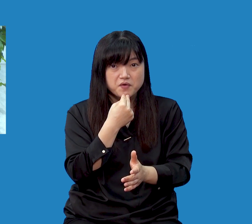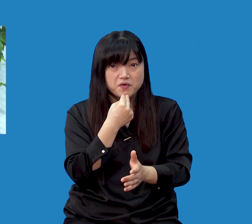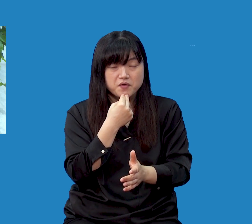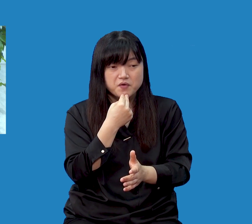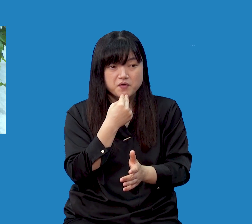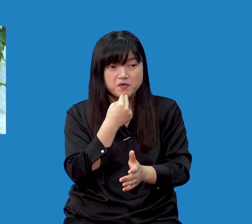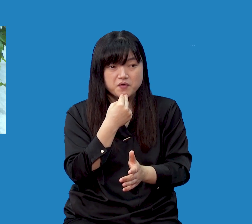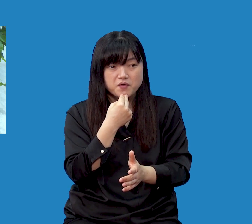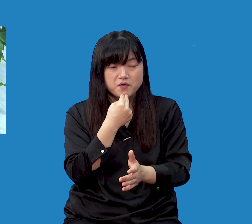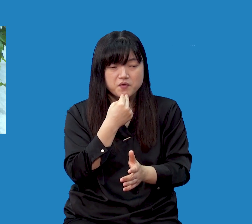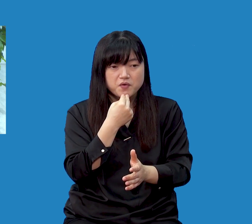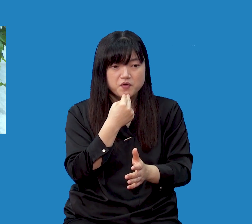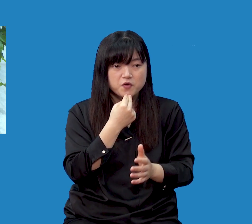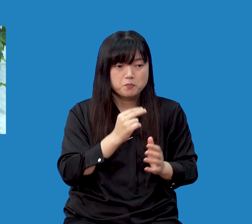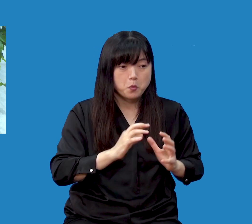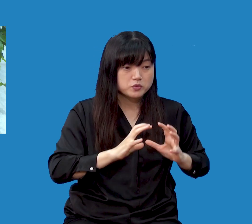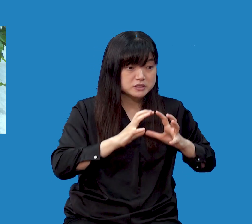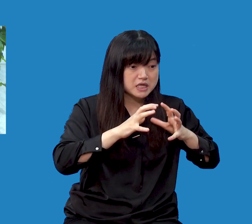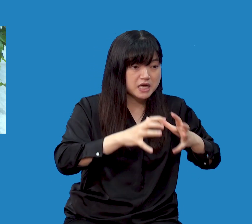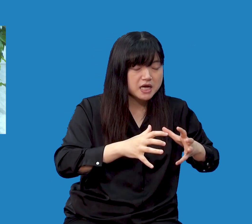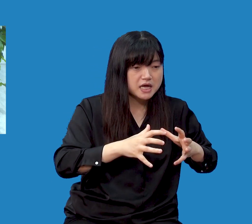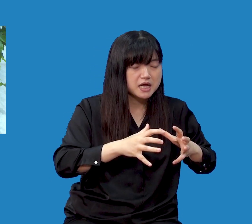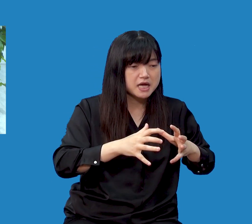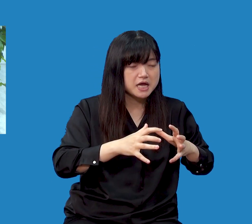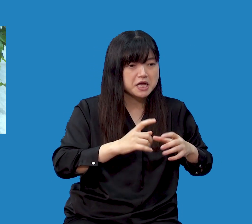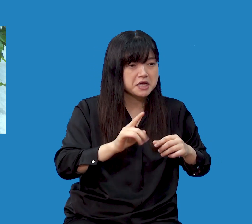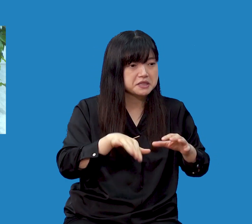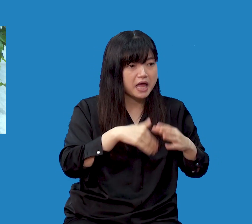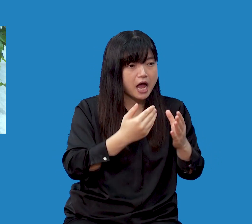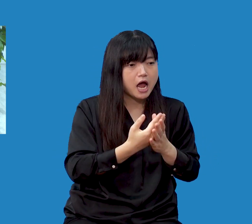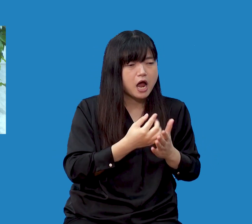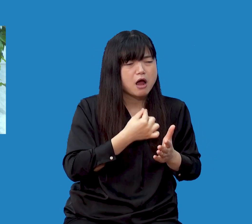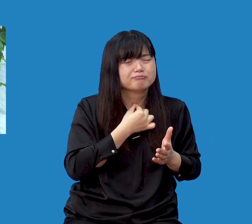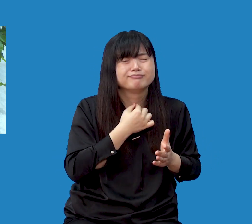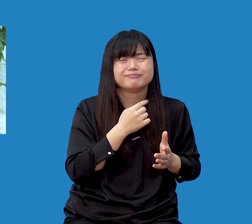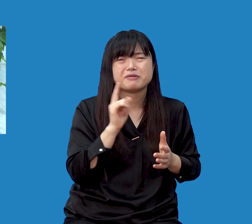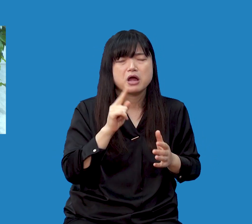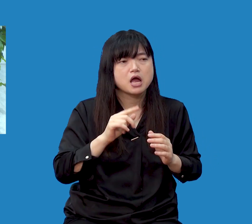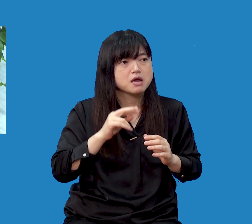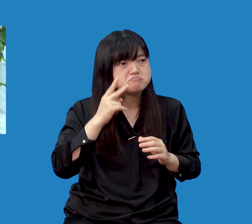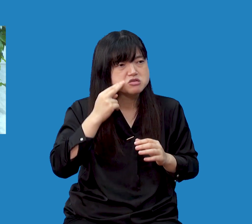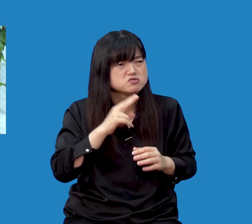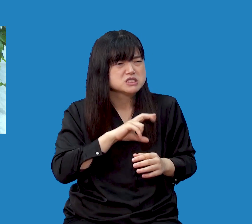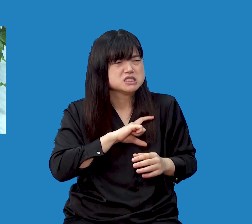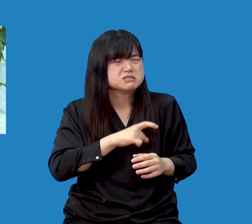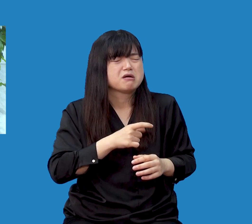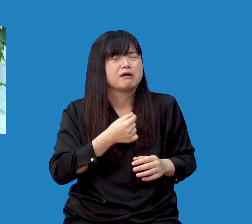세계 모든 사람들의 관심사예요.